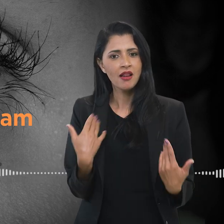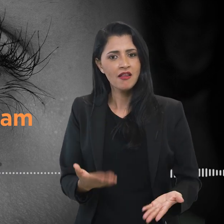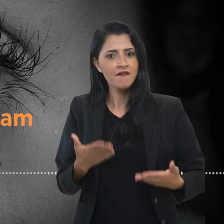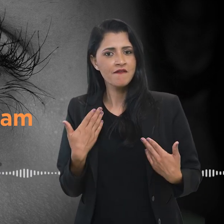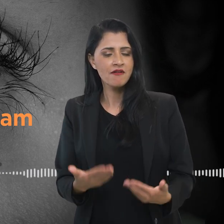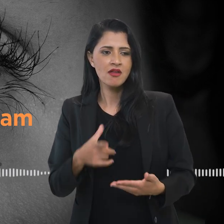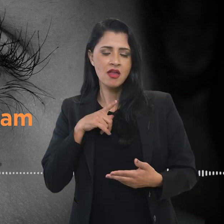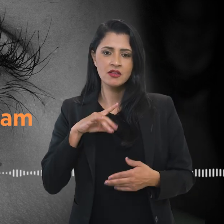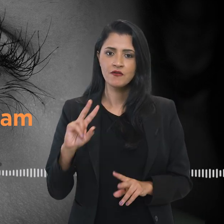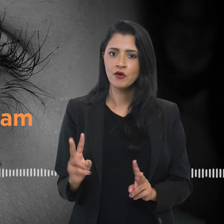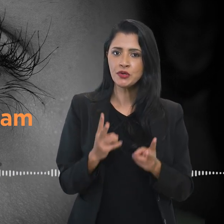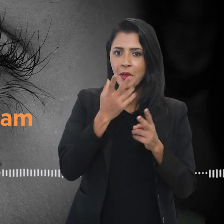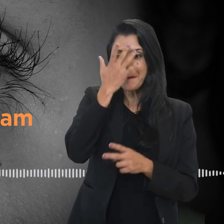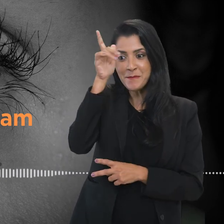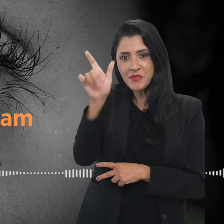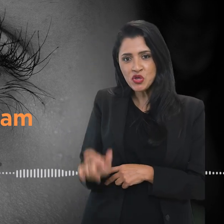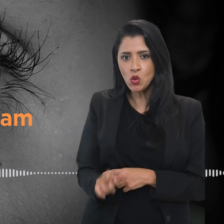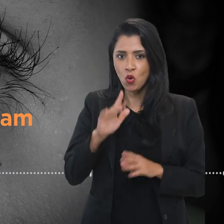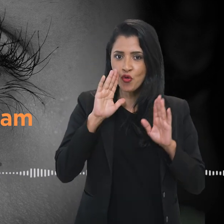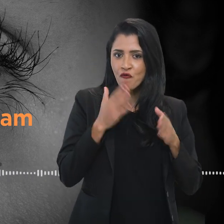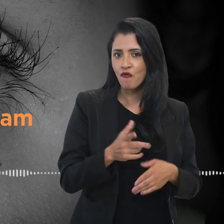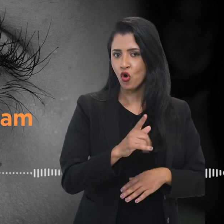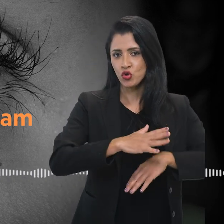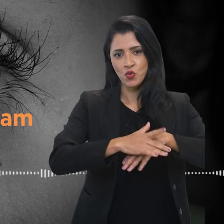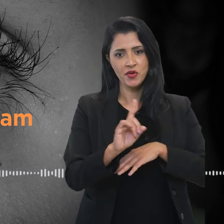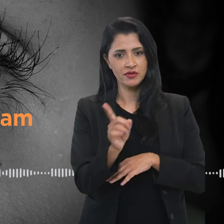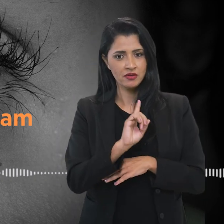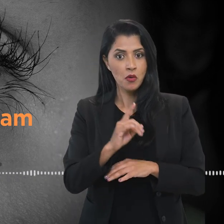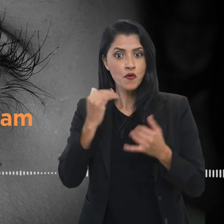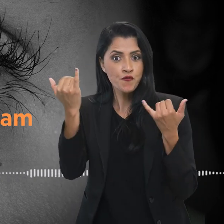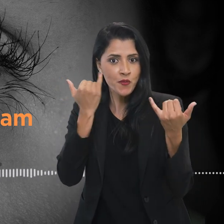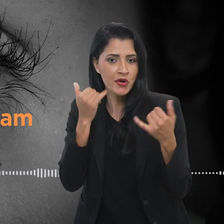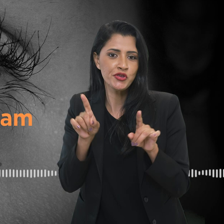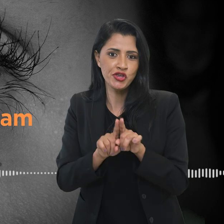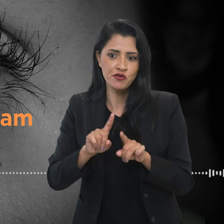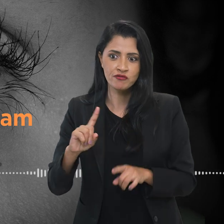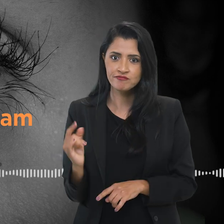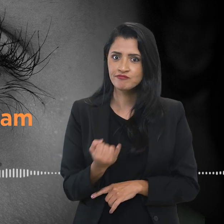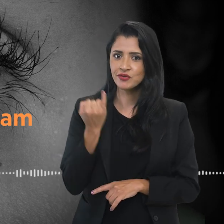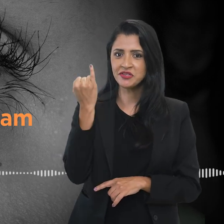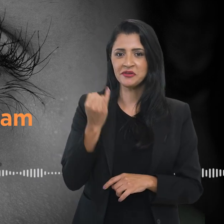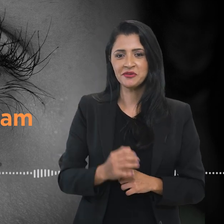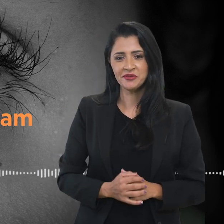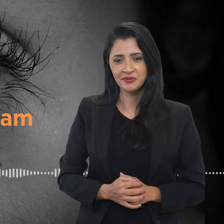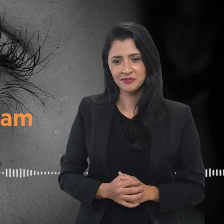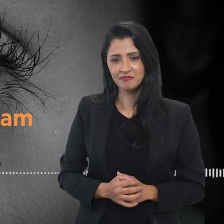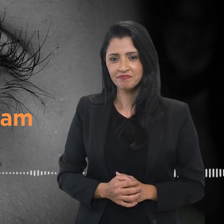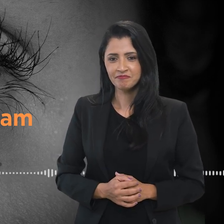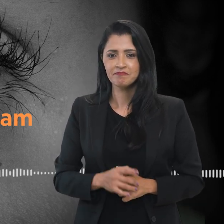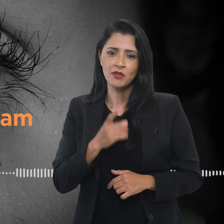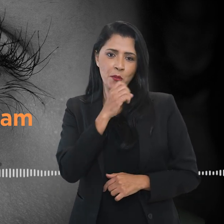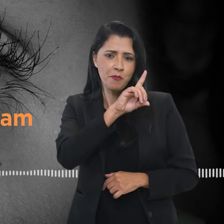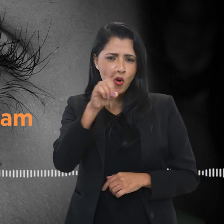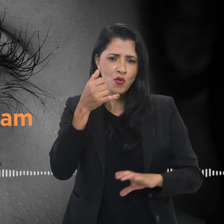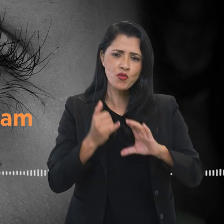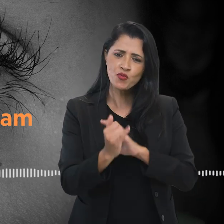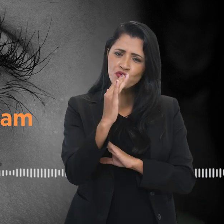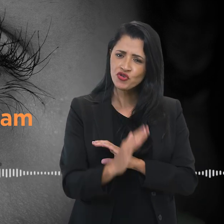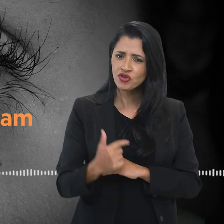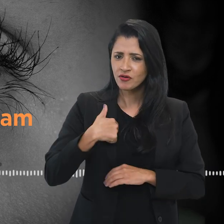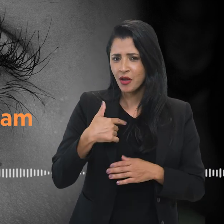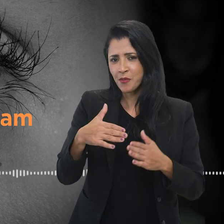impressionados com a leveza da condução, valorizando a pessoa e não a doença, sem deixar de ser informativa e perspicaz. Bom dia,